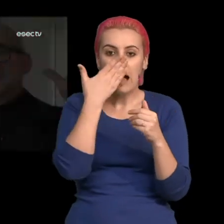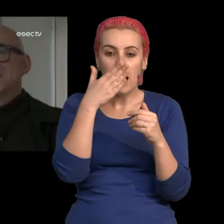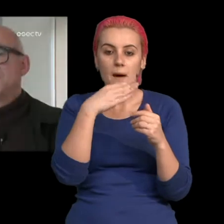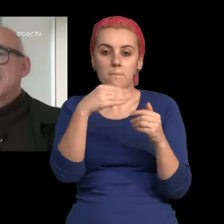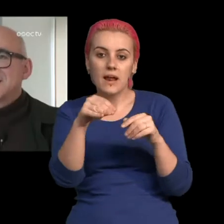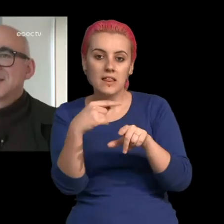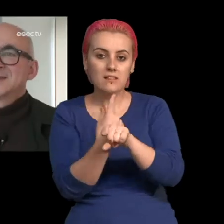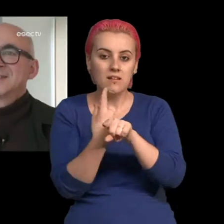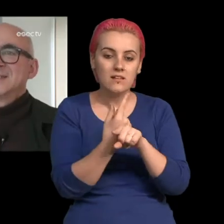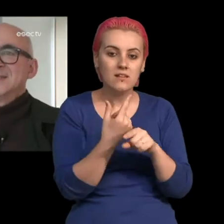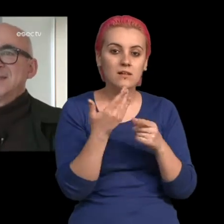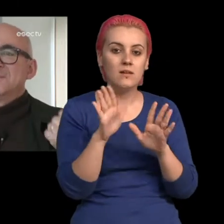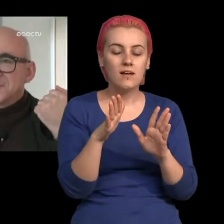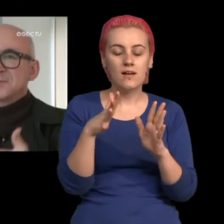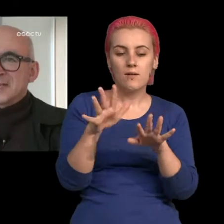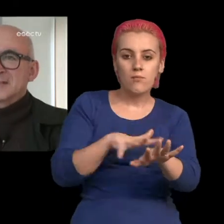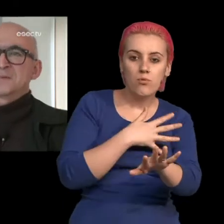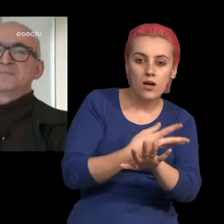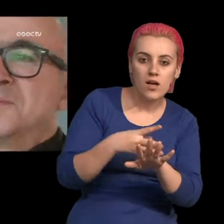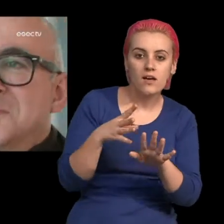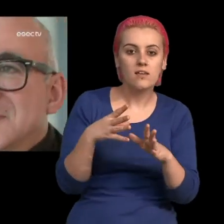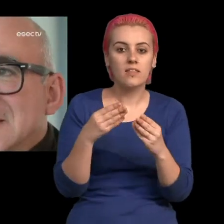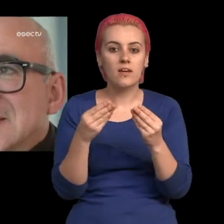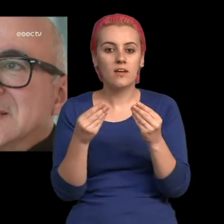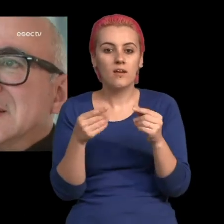tempo, poética e muito concreta. É